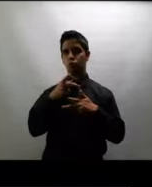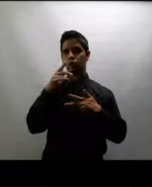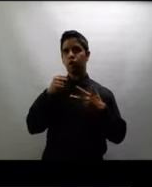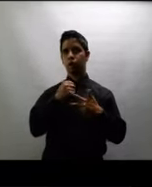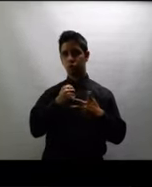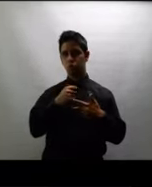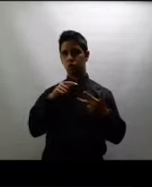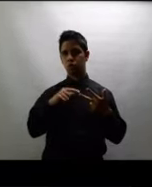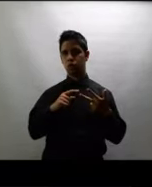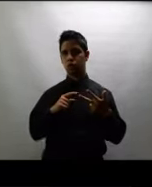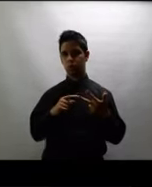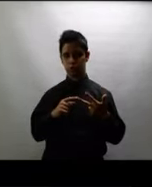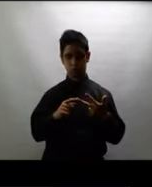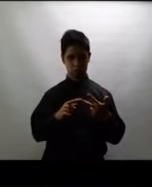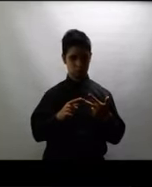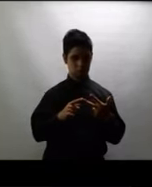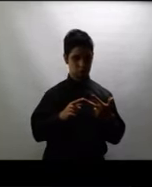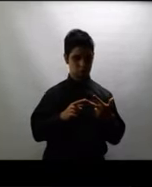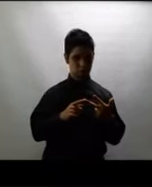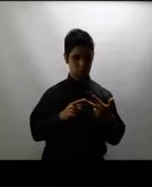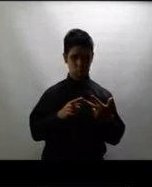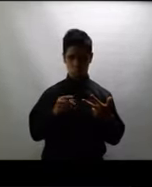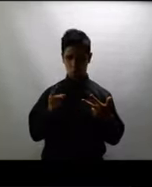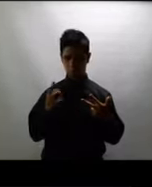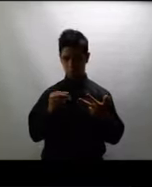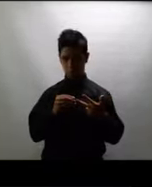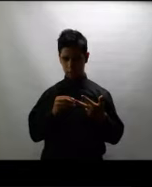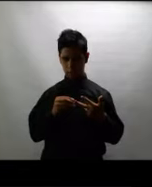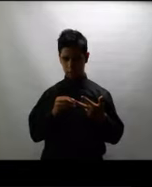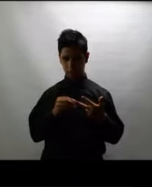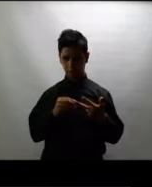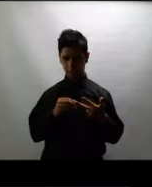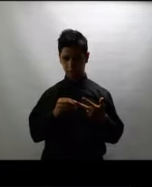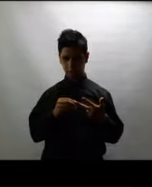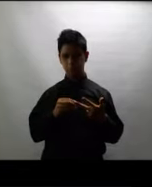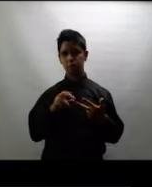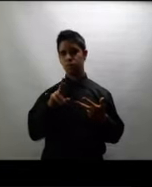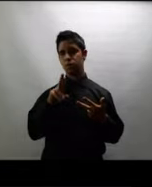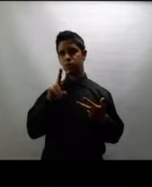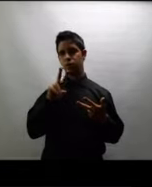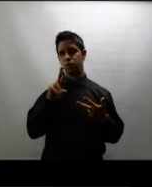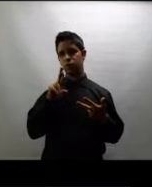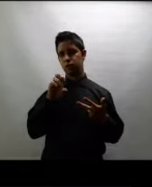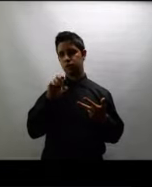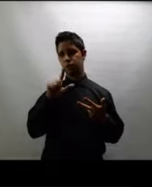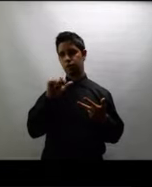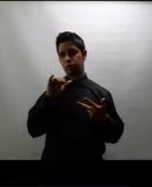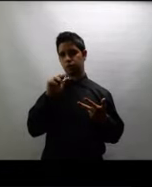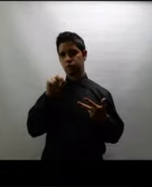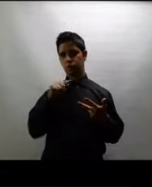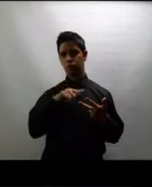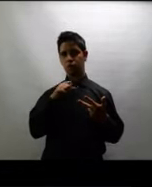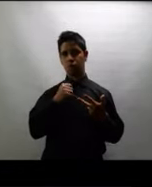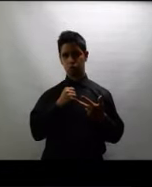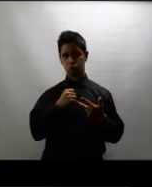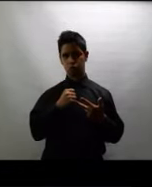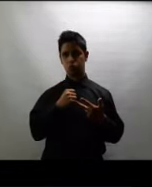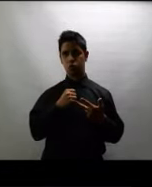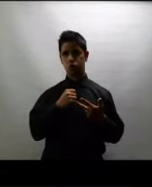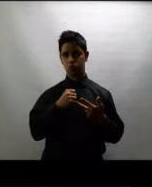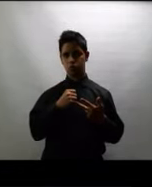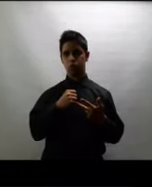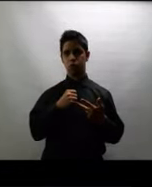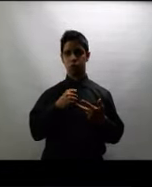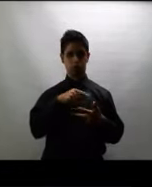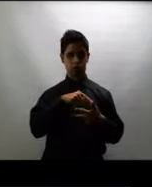y hay una más. La de revelación son categorías las que cuatro. Tienen, ajá, por lo